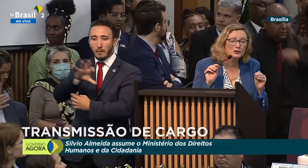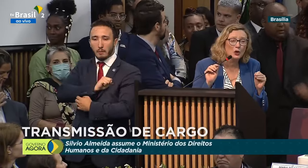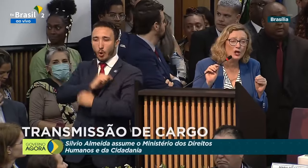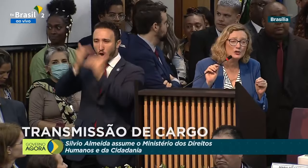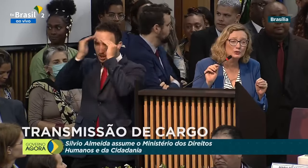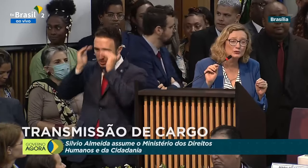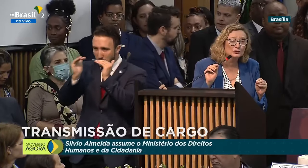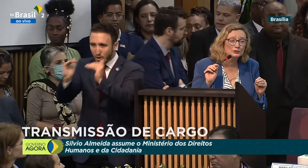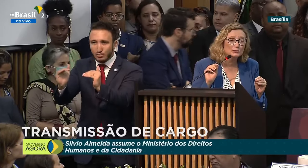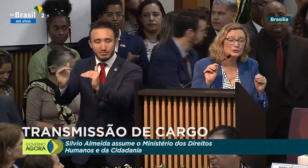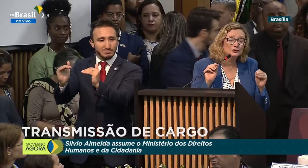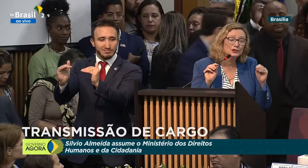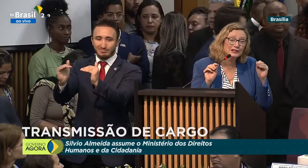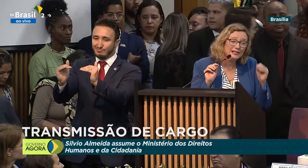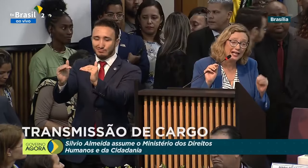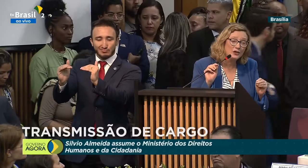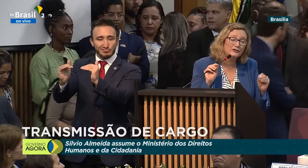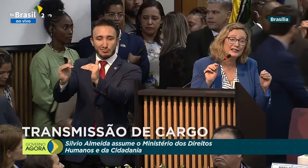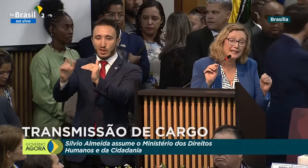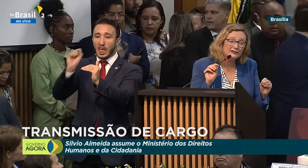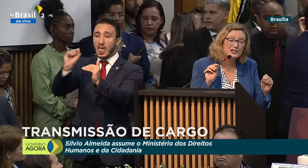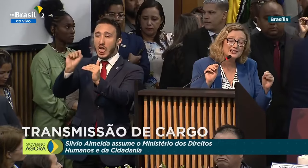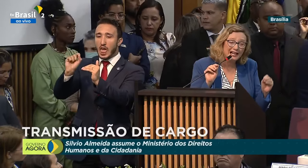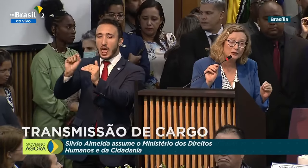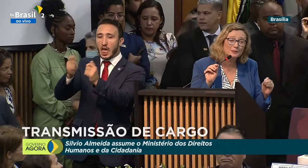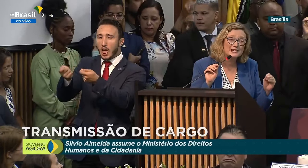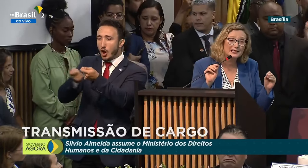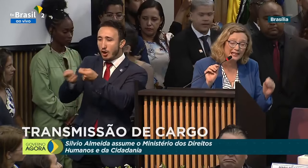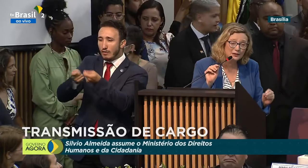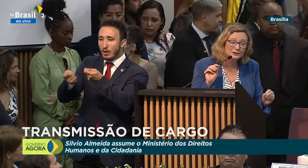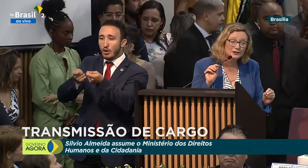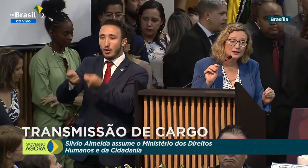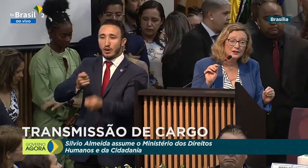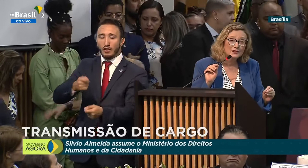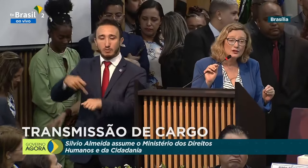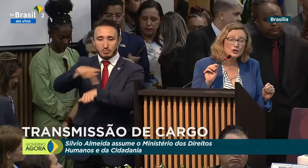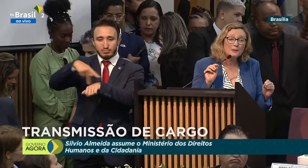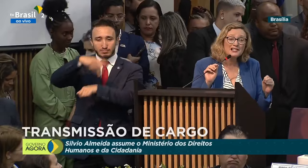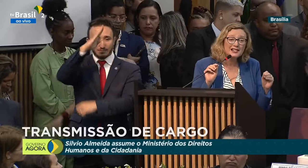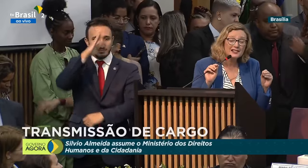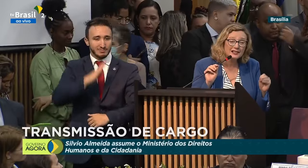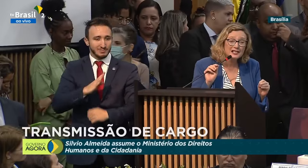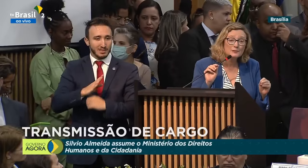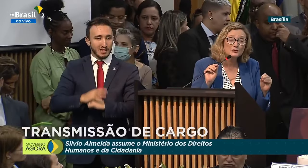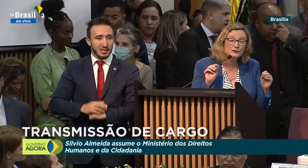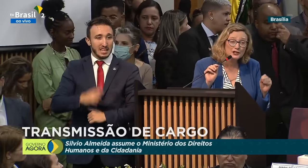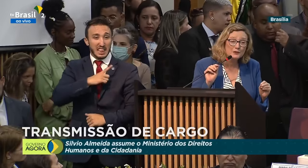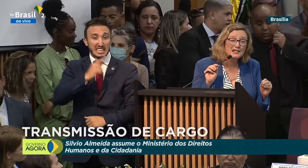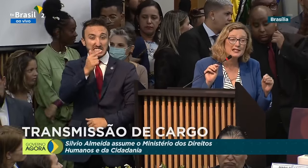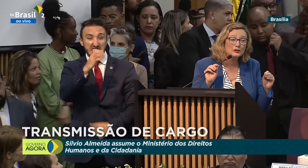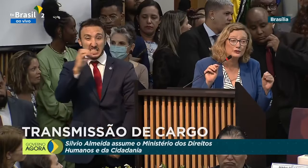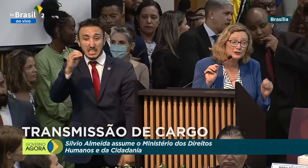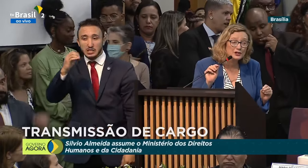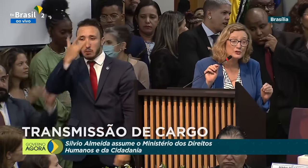respeitoso de quem governava o estado brasileiro sobre a 700 mil vítimas da covid